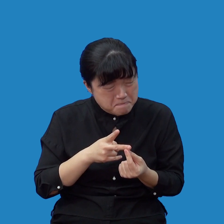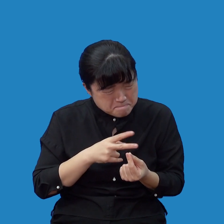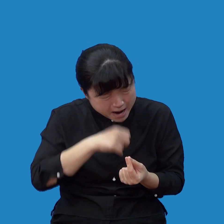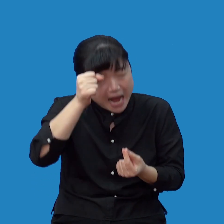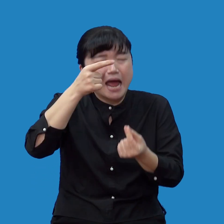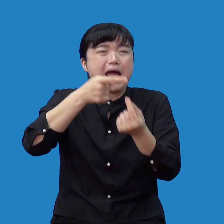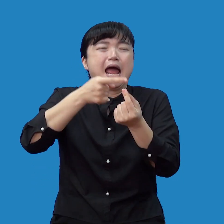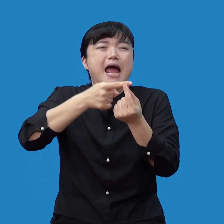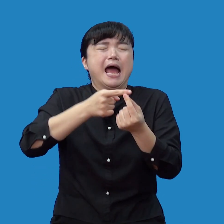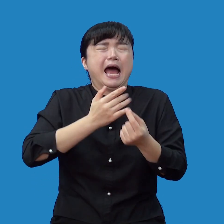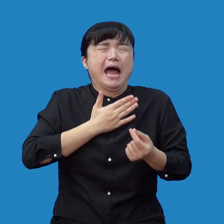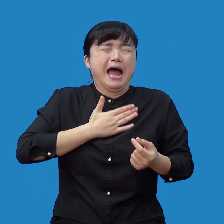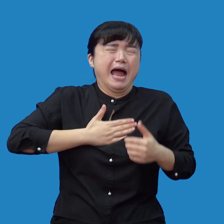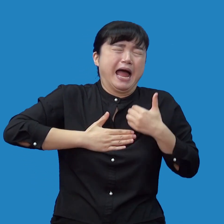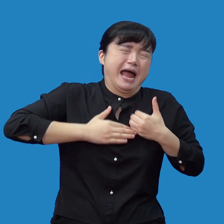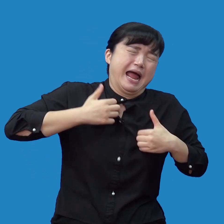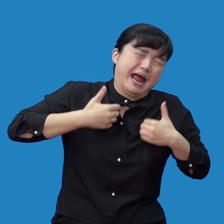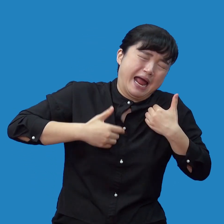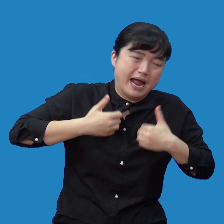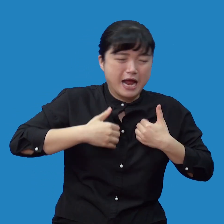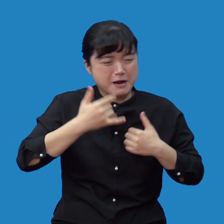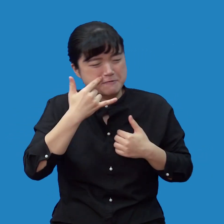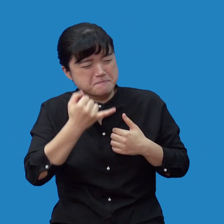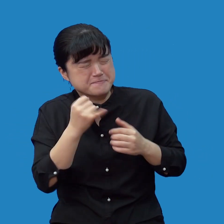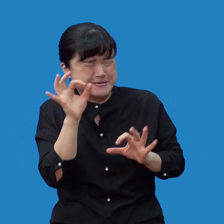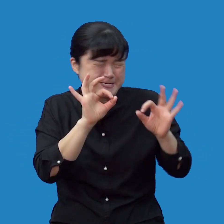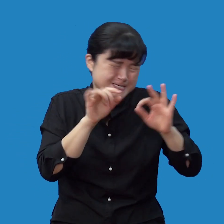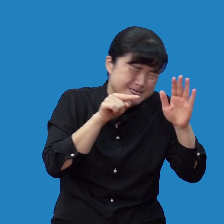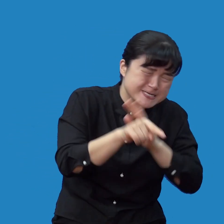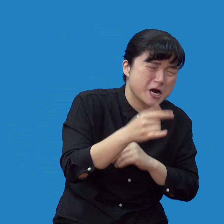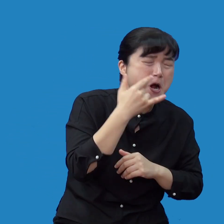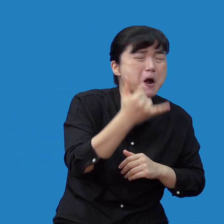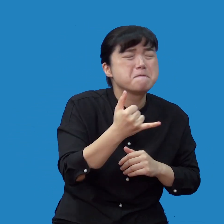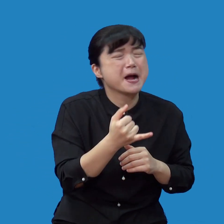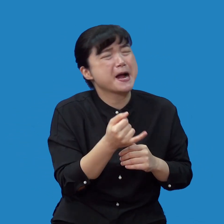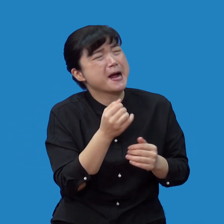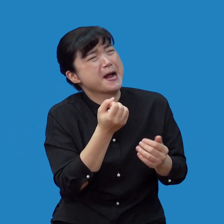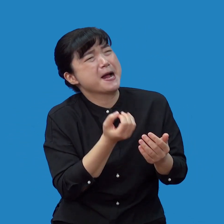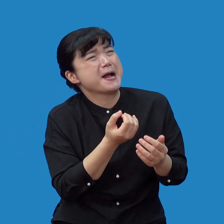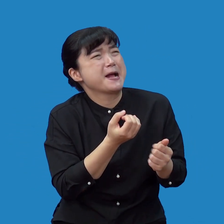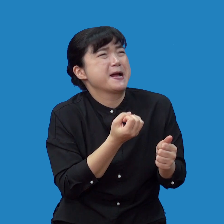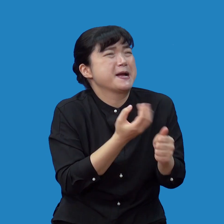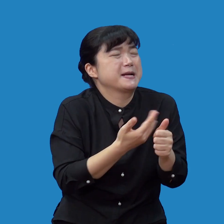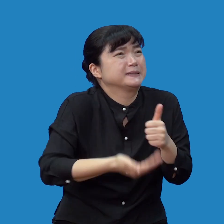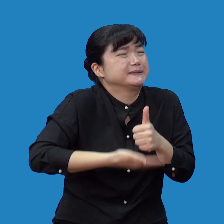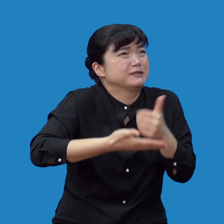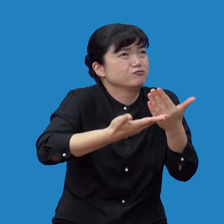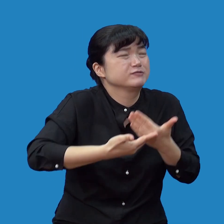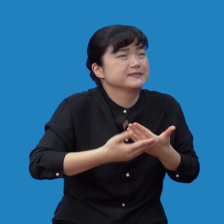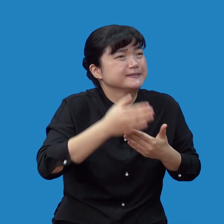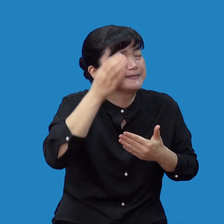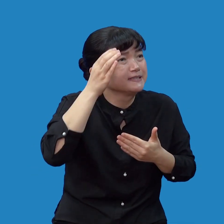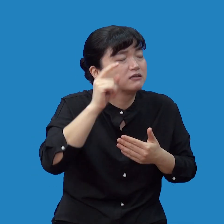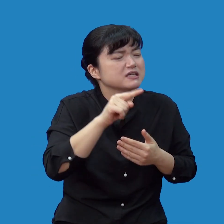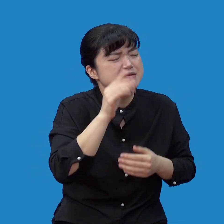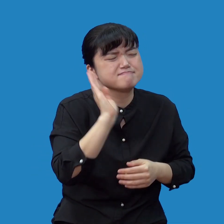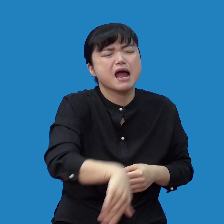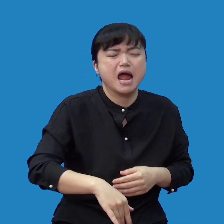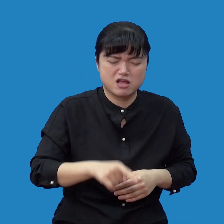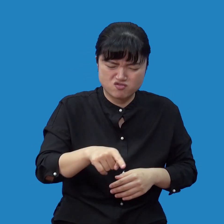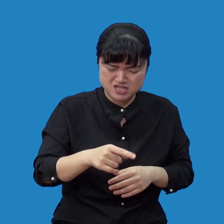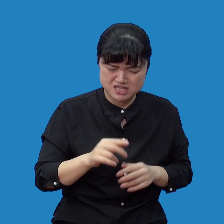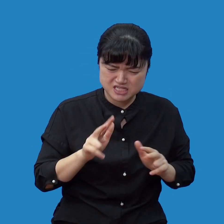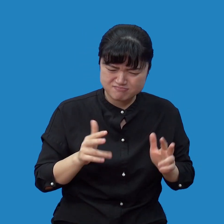해가지고 기뻐하면서 성적표를 가지고 엄마한테 달려갔습니다. 근데 엄마가 뭐라고 했는가? 그 봐라, 너 지금까지